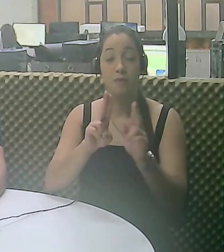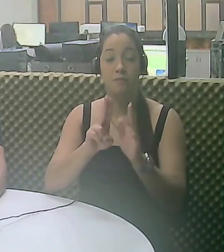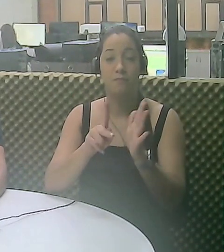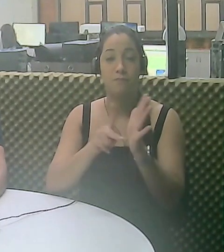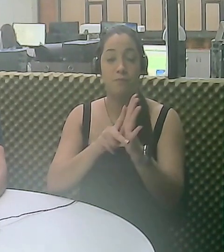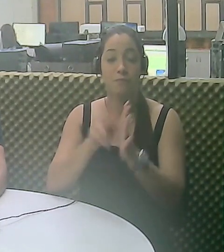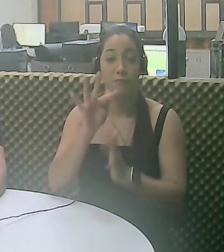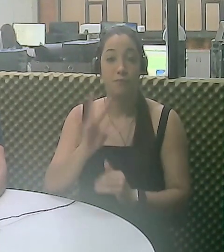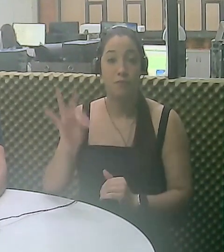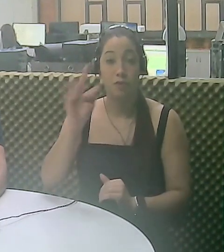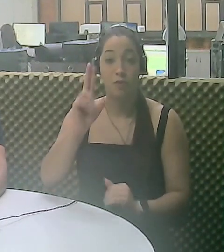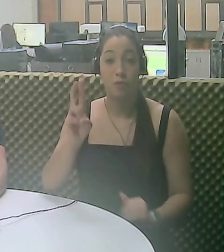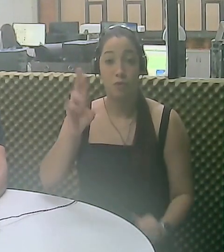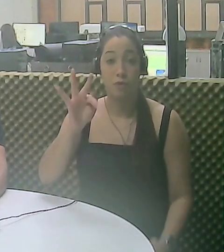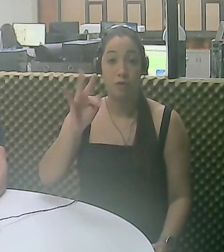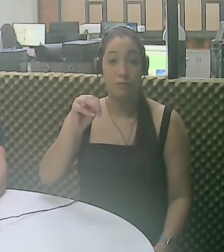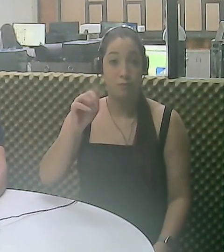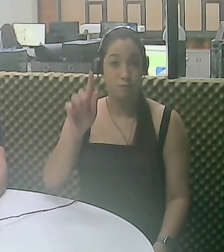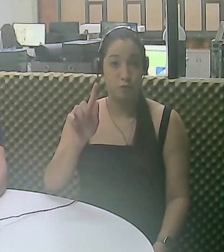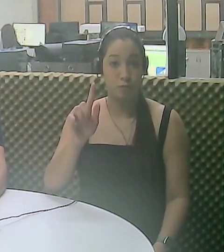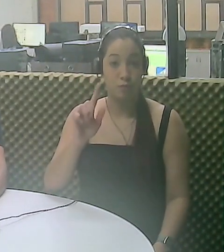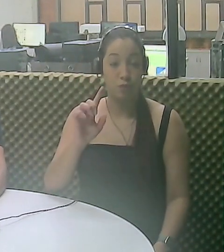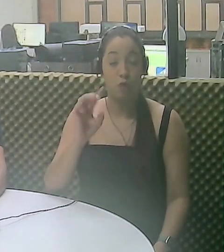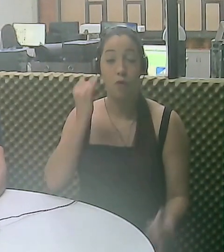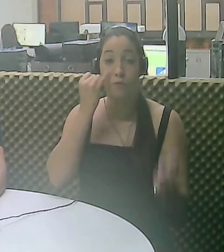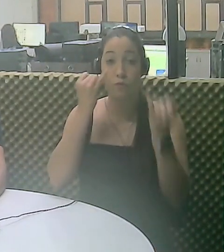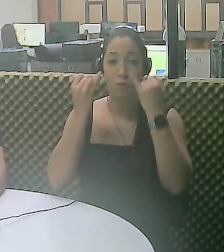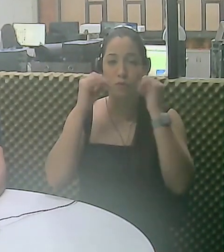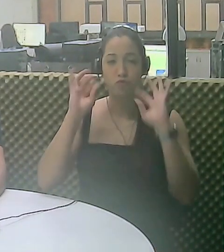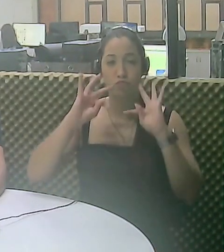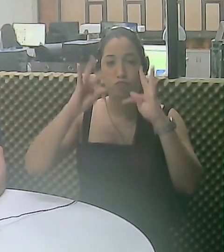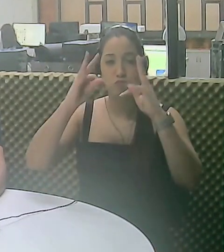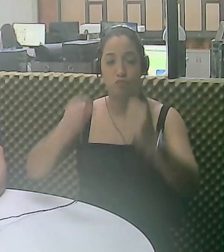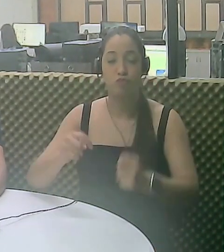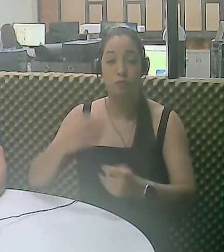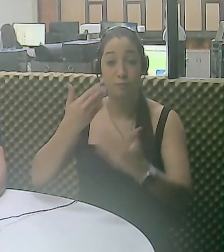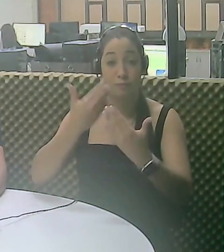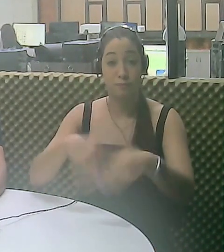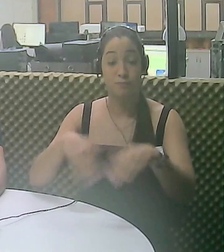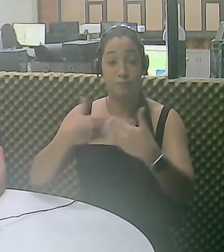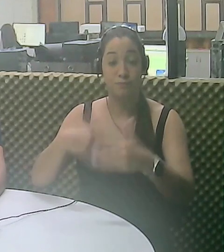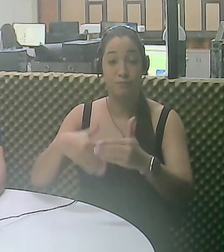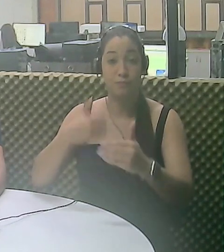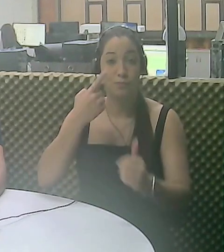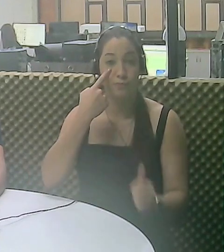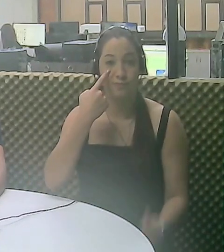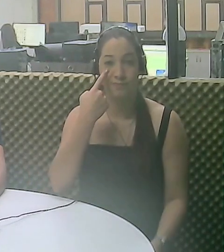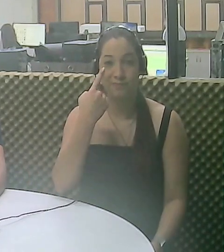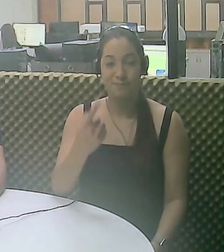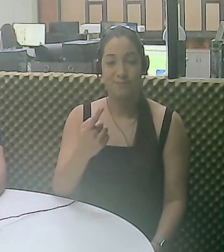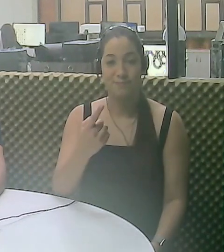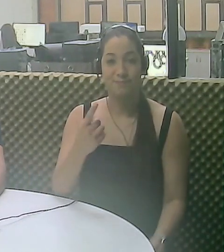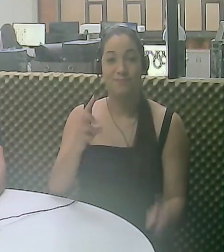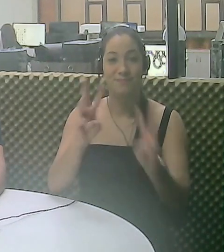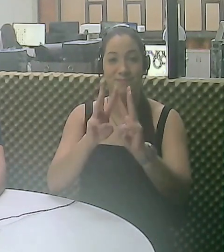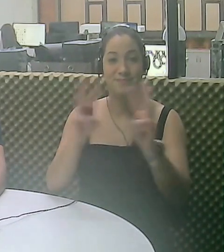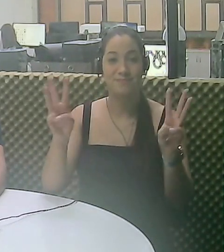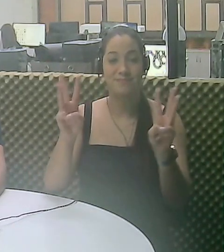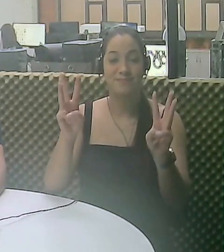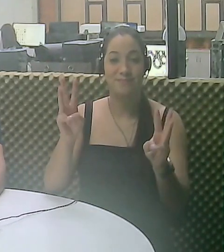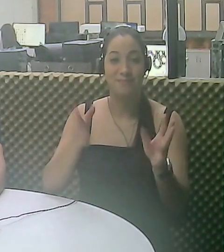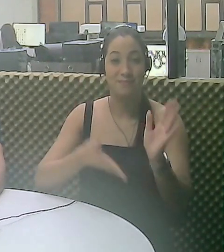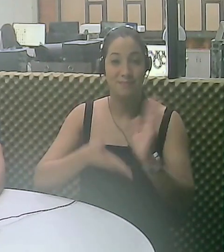de Minas Gerais, a UFMG. Todas as informações sobre o processo seletivo podem ser conferidas em nosso